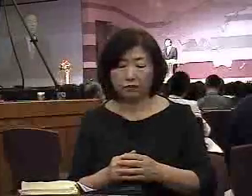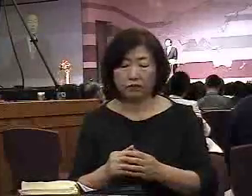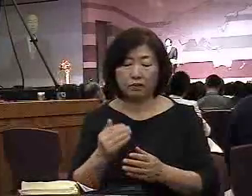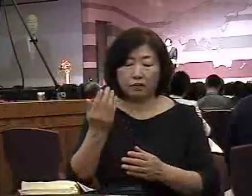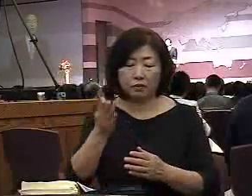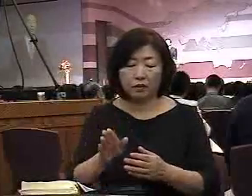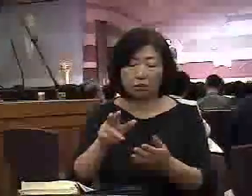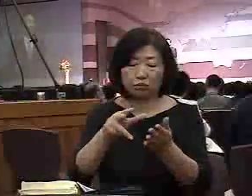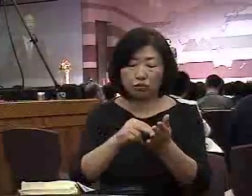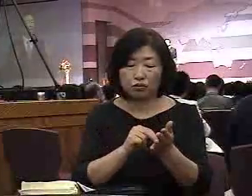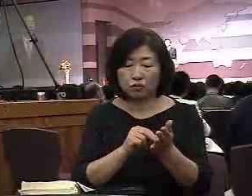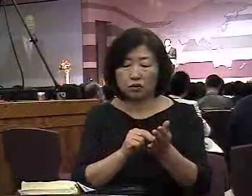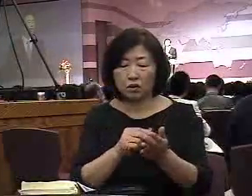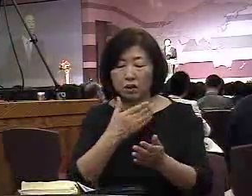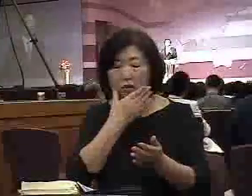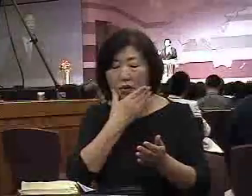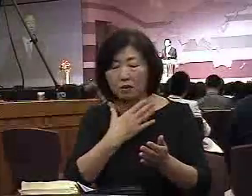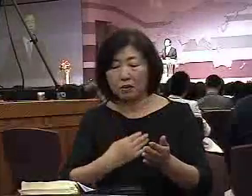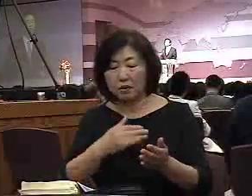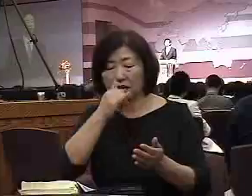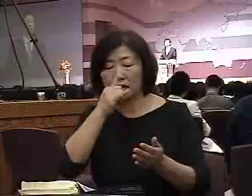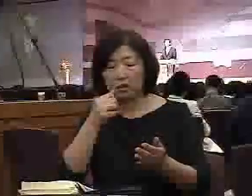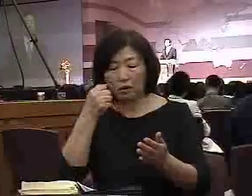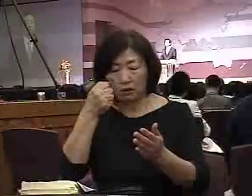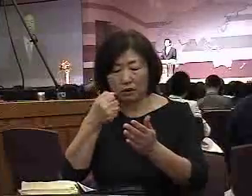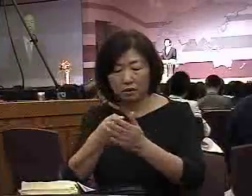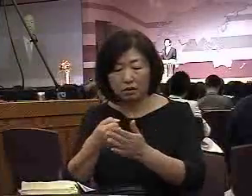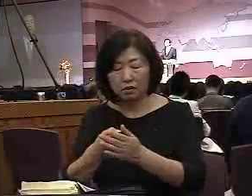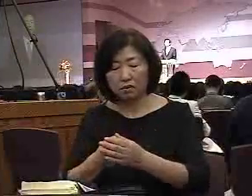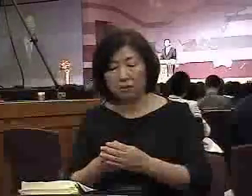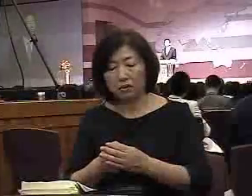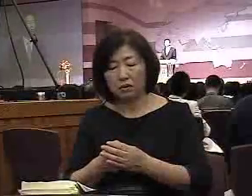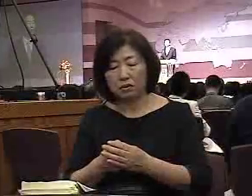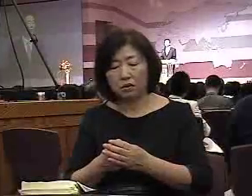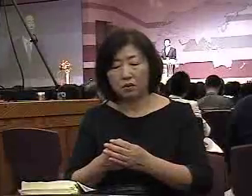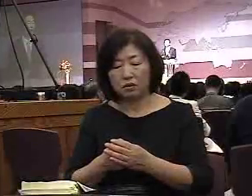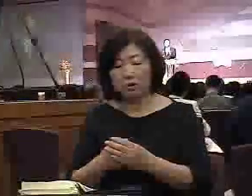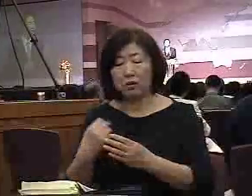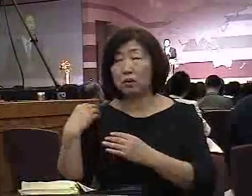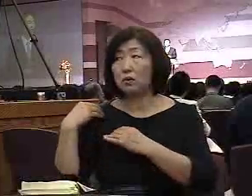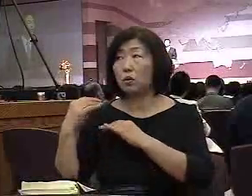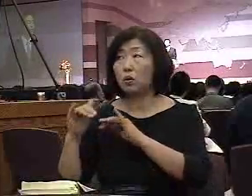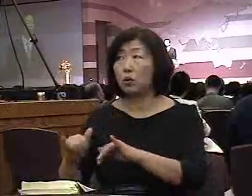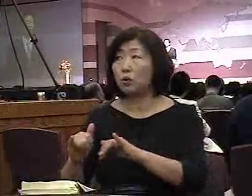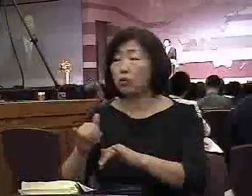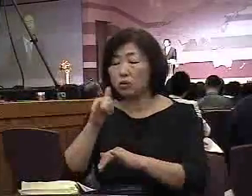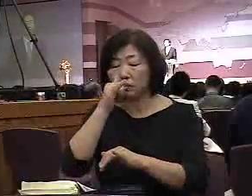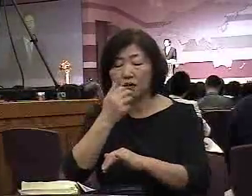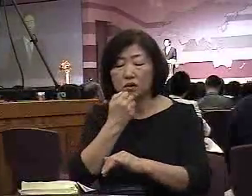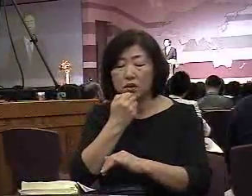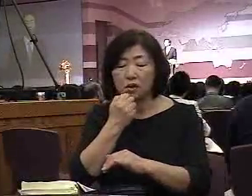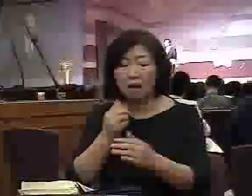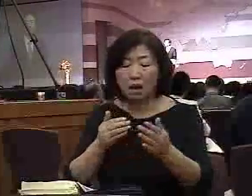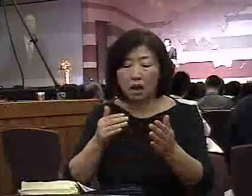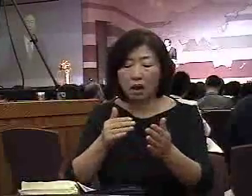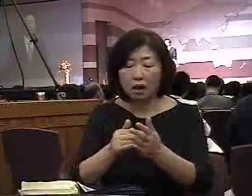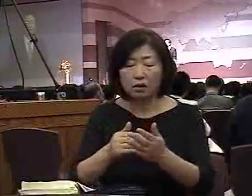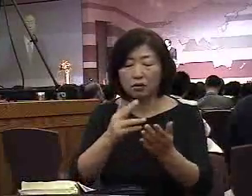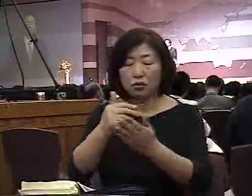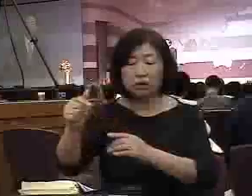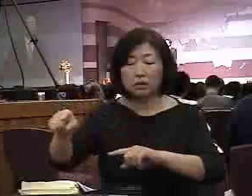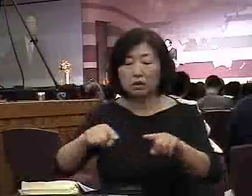그런데 문제는 아브라함에게 있어서 결정적으로 놓을 수 없었던 그 이삭까지 주님께서 건드리시는